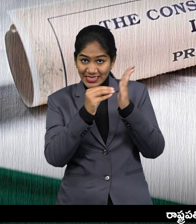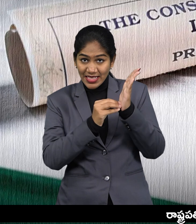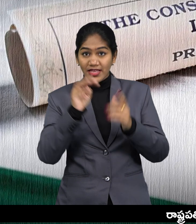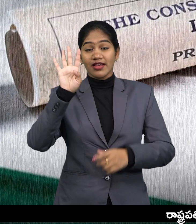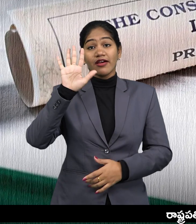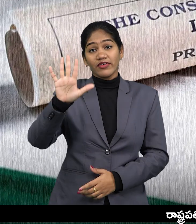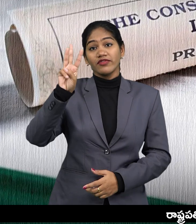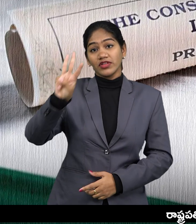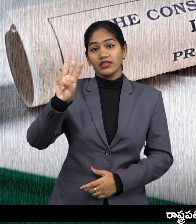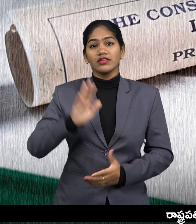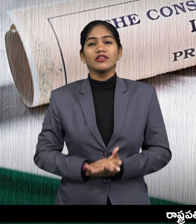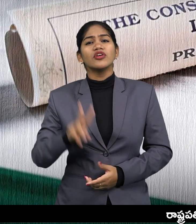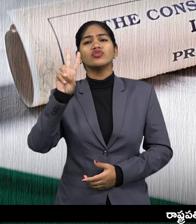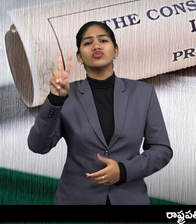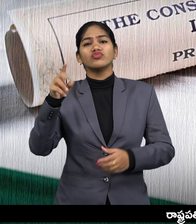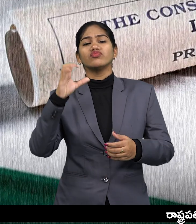రాష్ట్రపతికి అత్యున్నత అధికారం ఉంది.